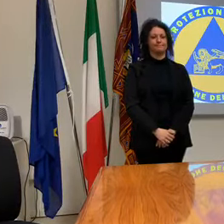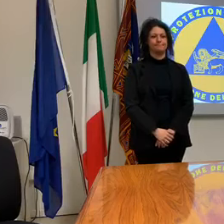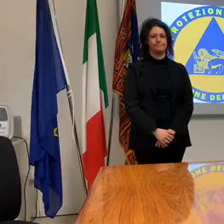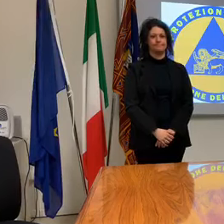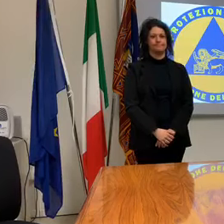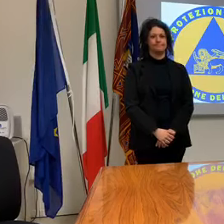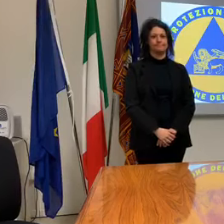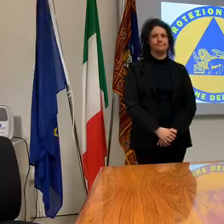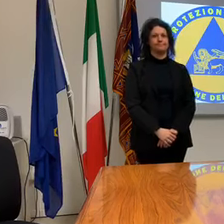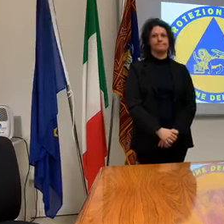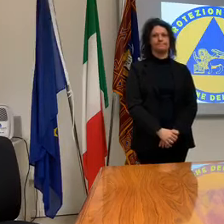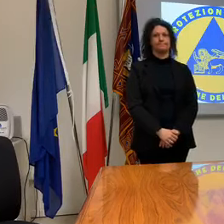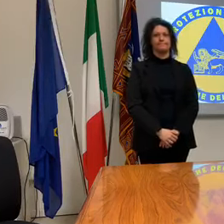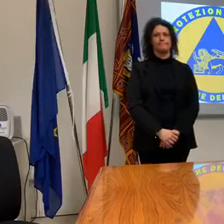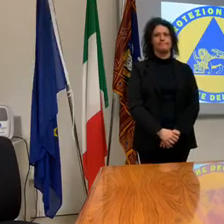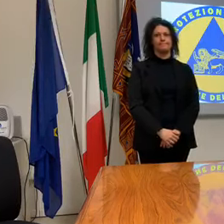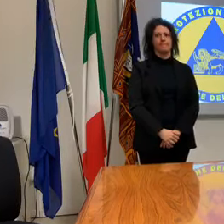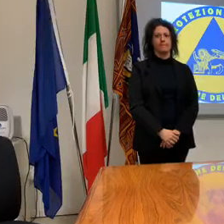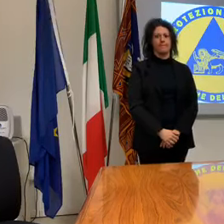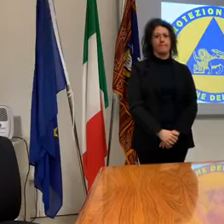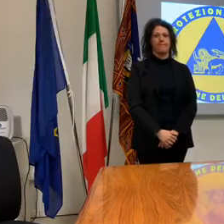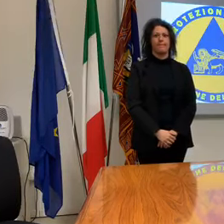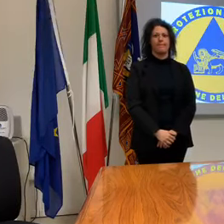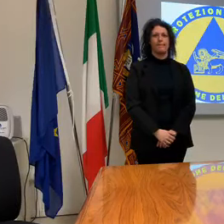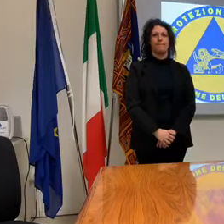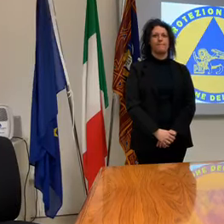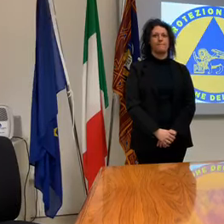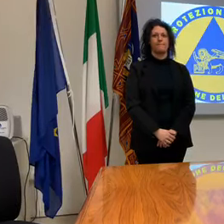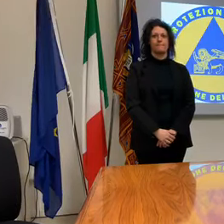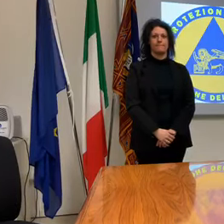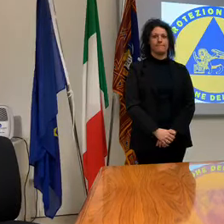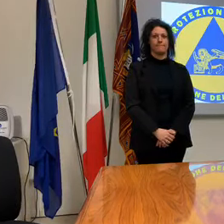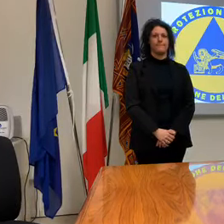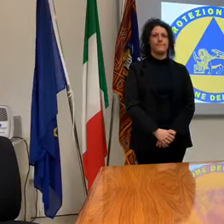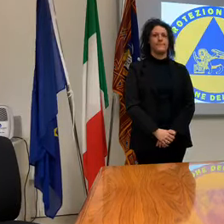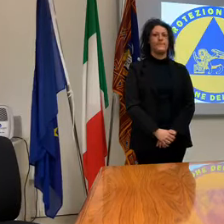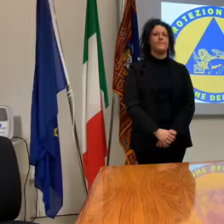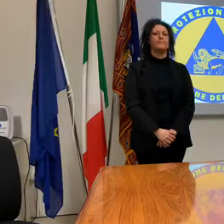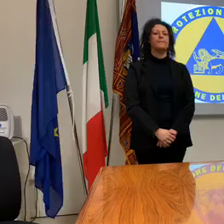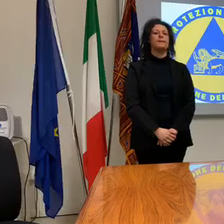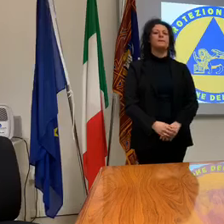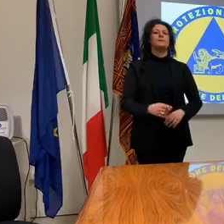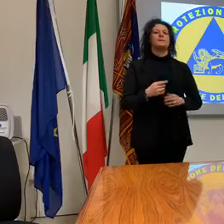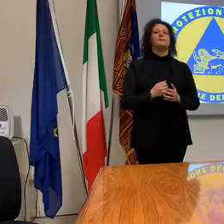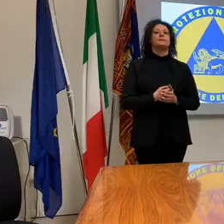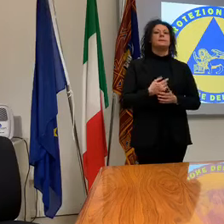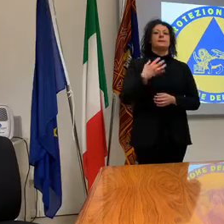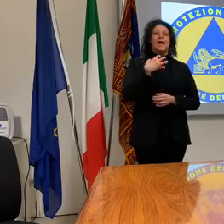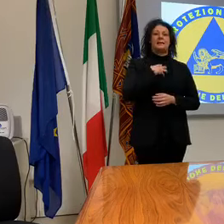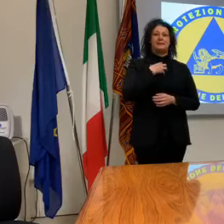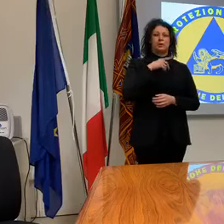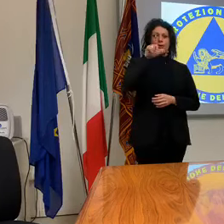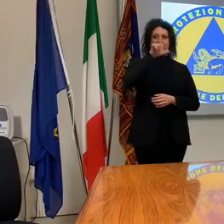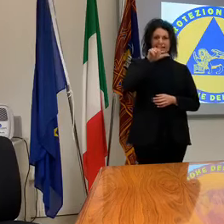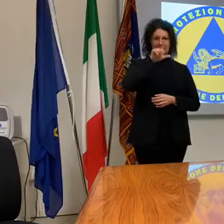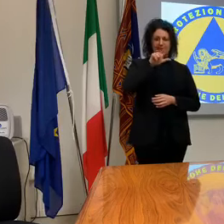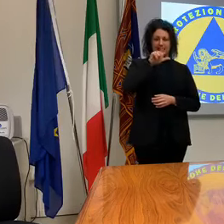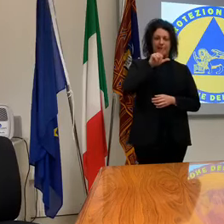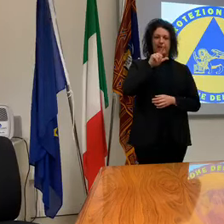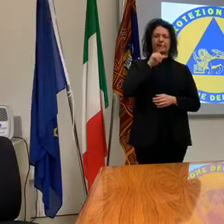Allora, mi pare che il tema più importante con l'assessore Lanzarini sia quello delle case di riposo, poi